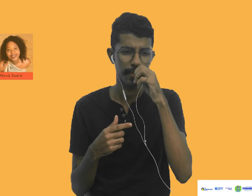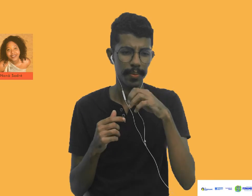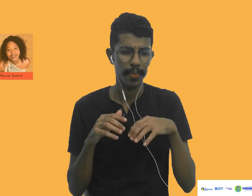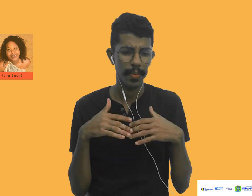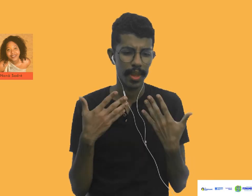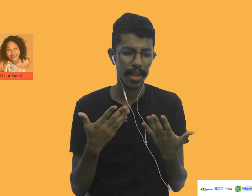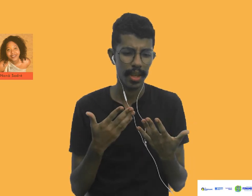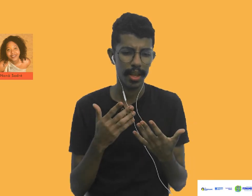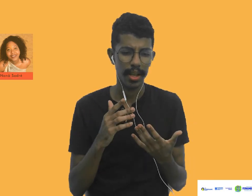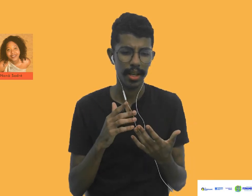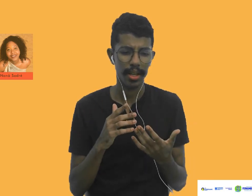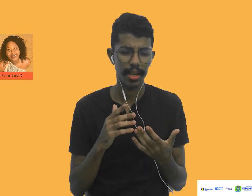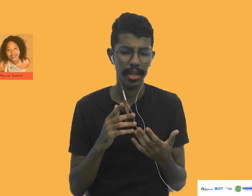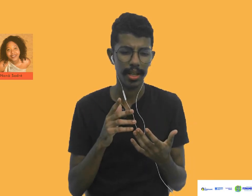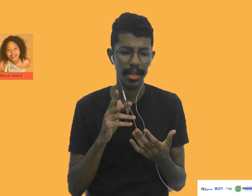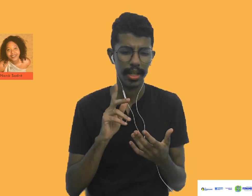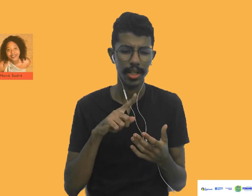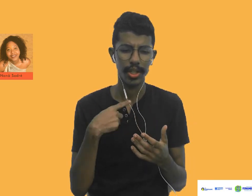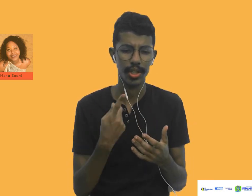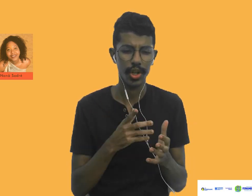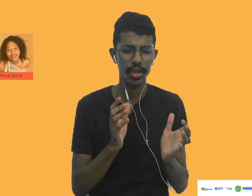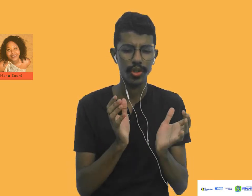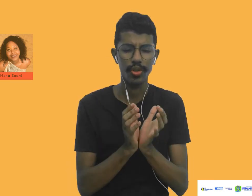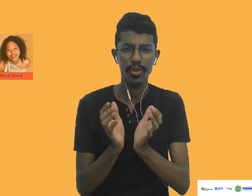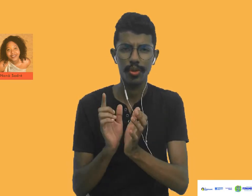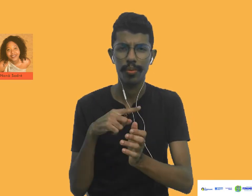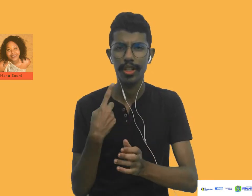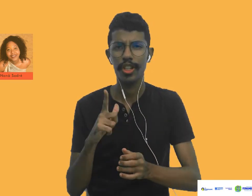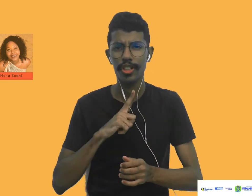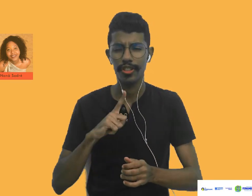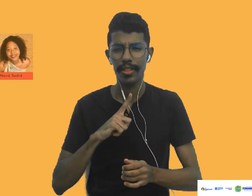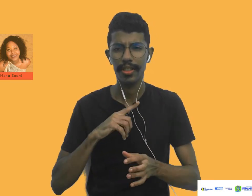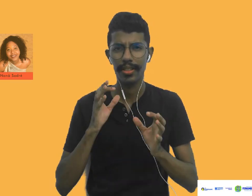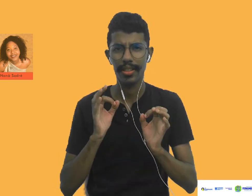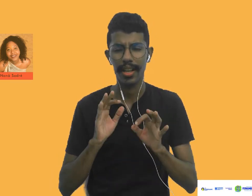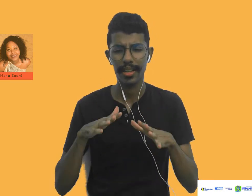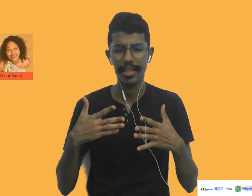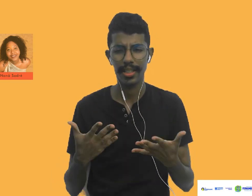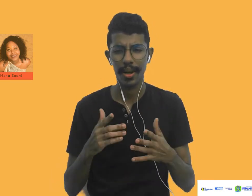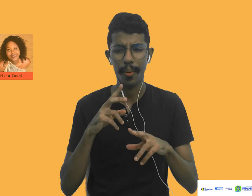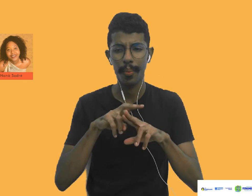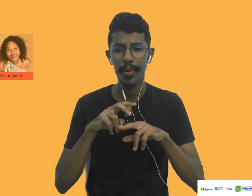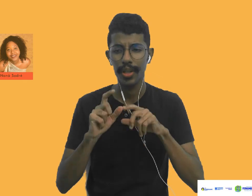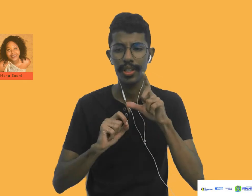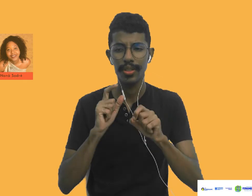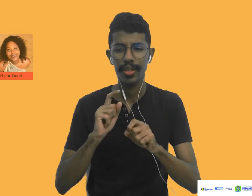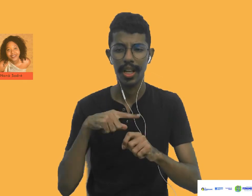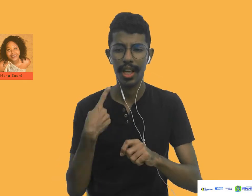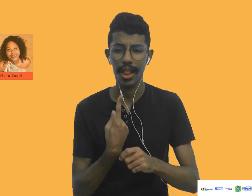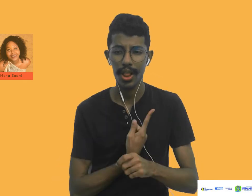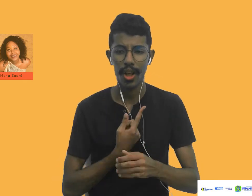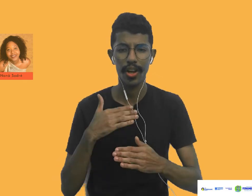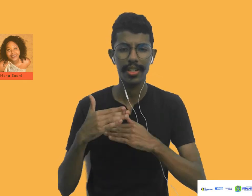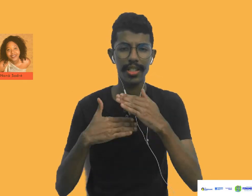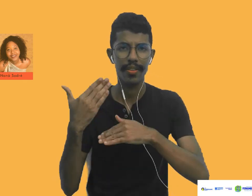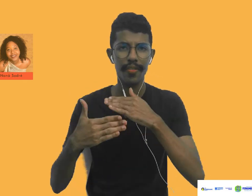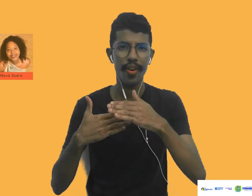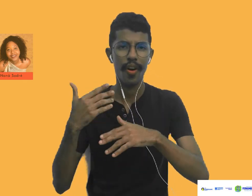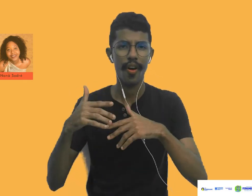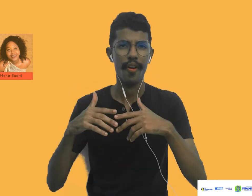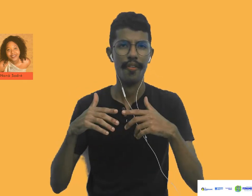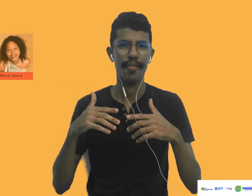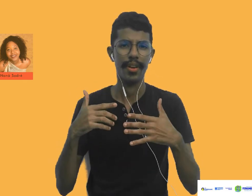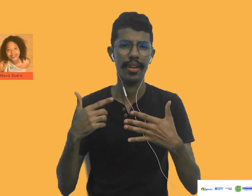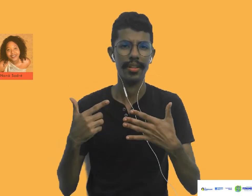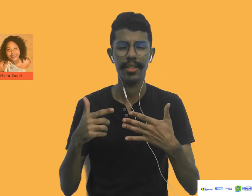forma ou de outra esse extrato que nós temos, essa essência que nós temos. Então, cabe a nós, por isso que a gente desenvolve esse trabalho,